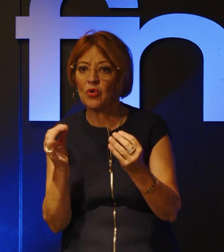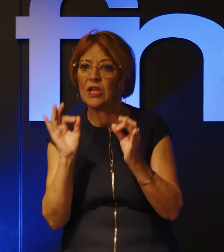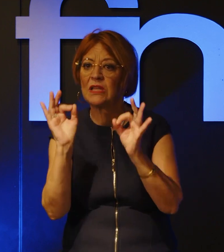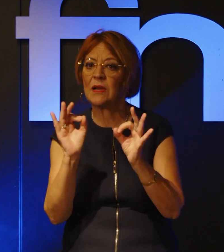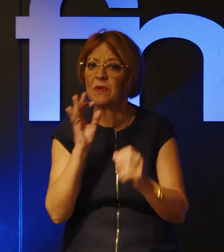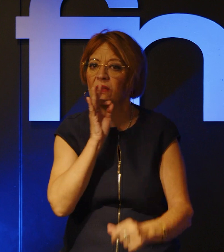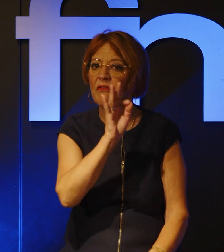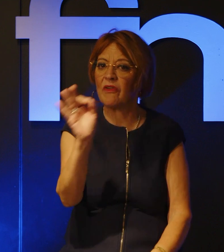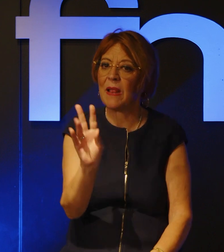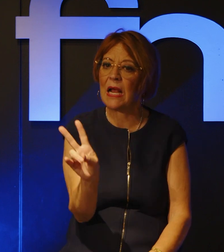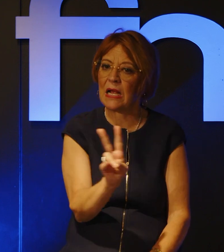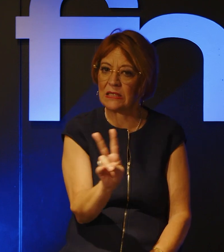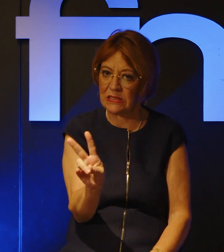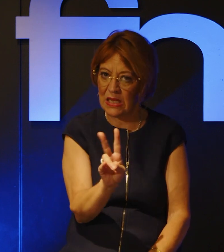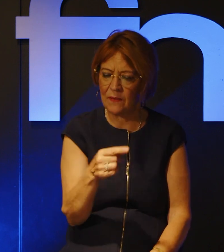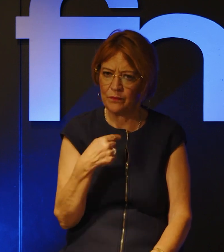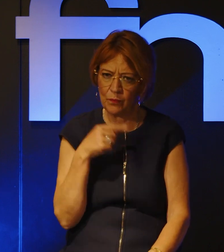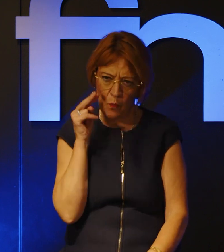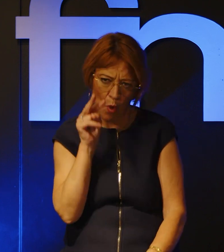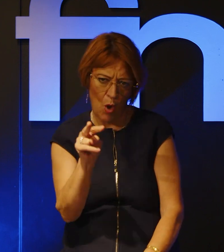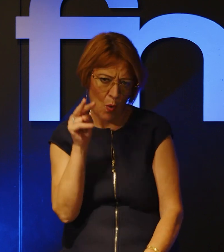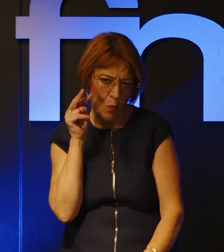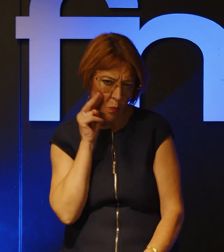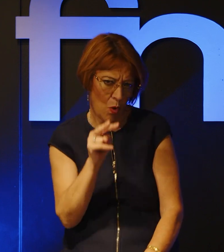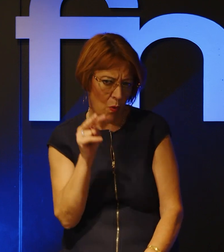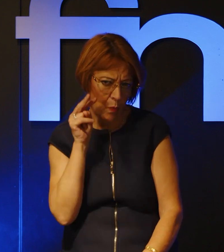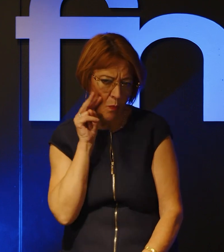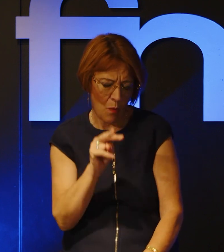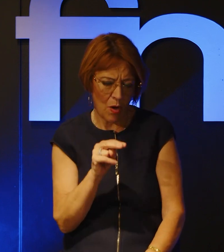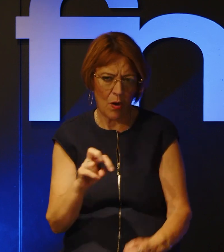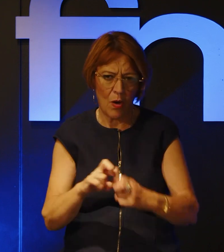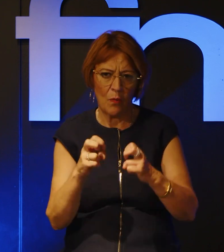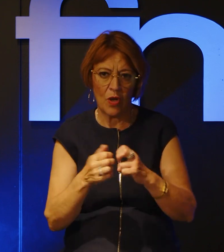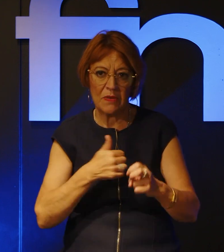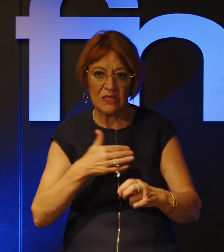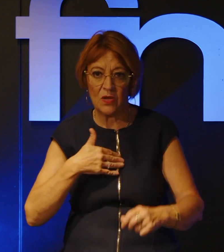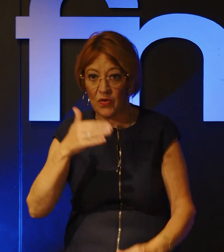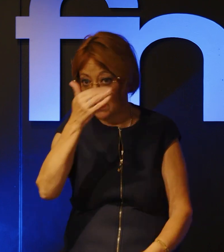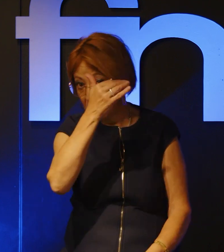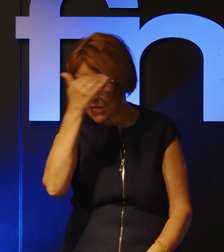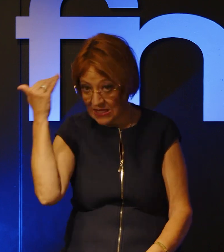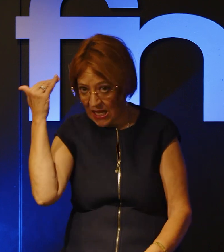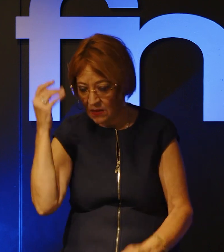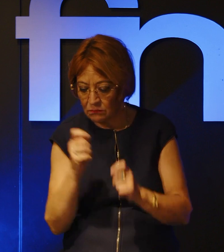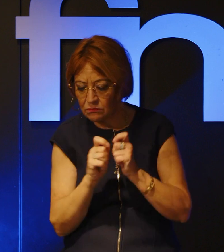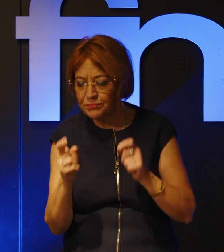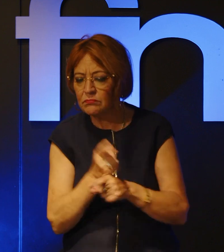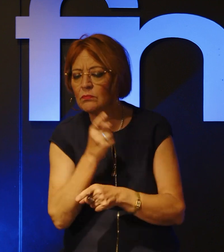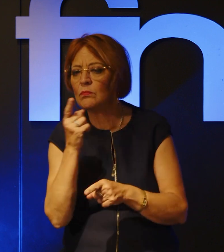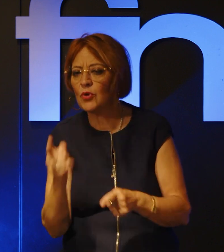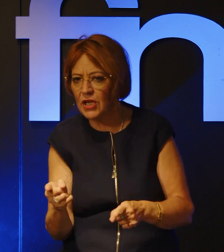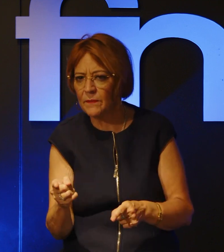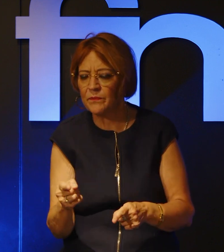terapeuta familiar e eu tenho visto que grande parte dos problemas de saúde mental decorrem